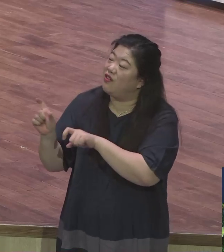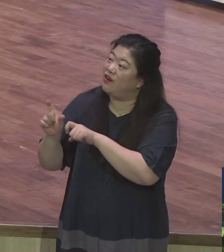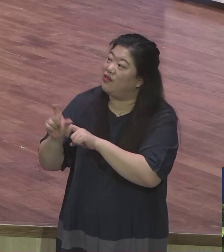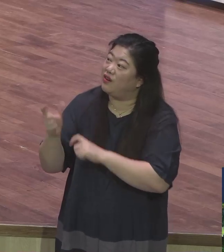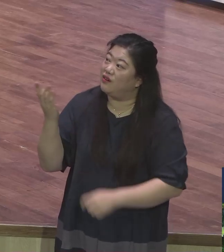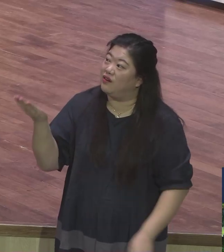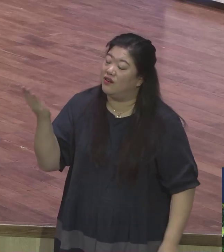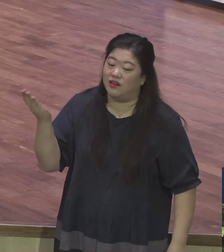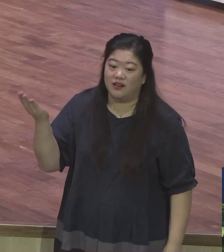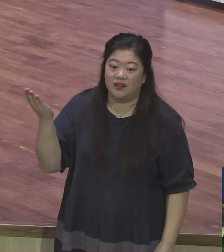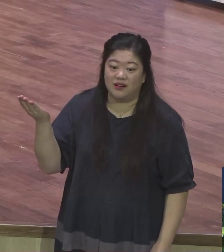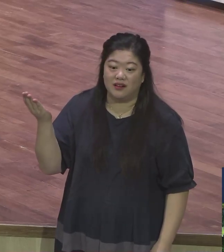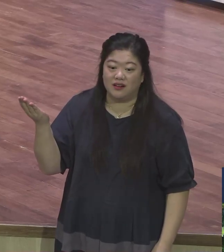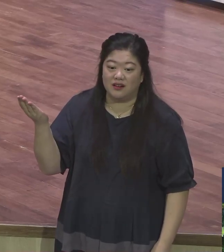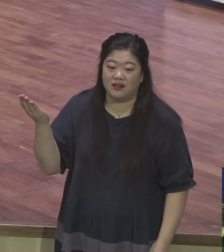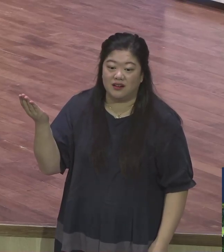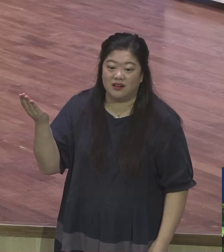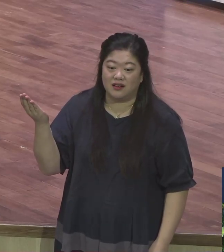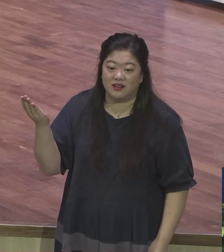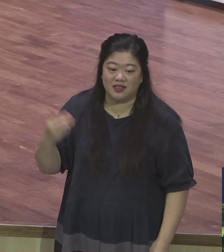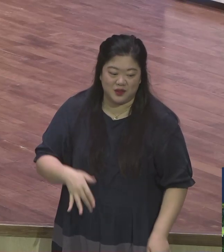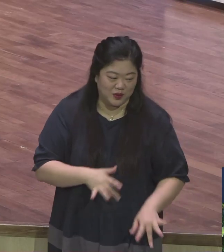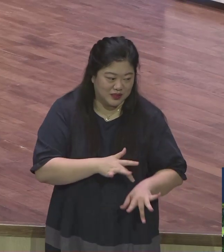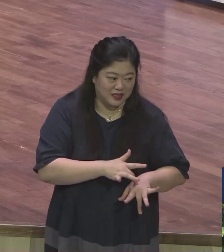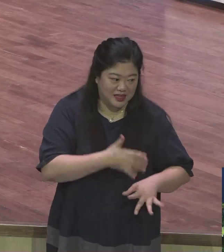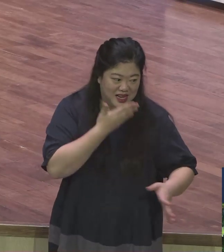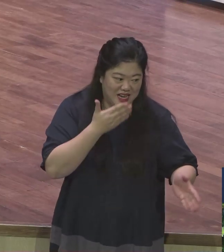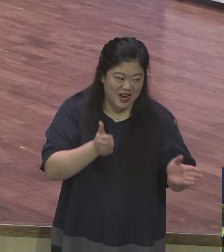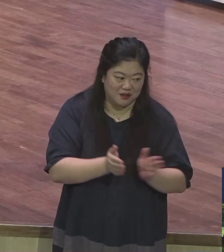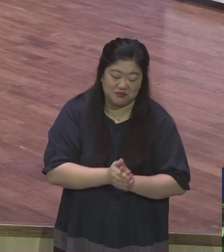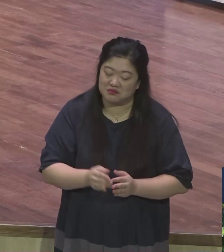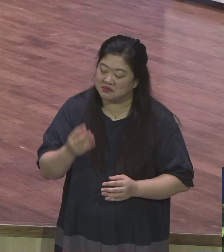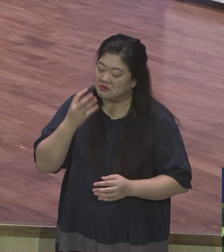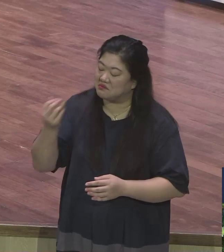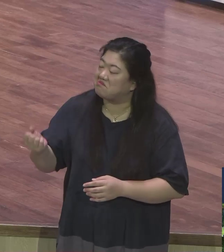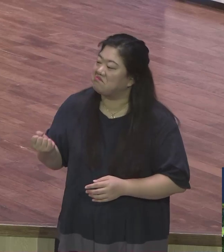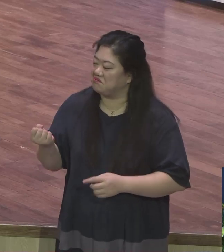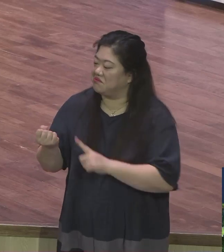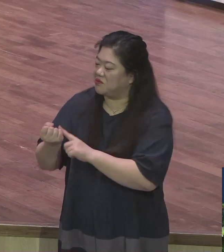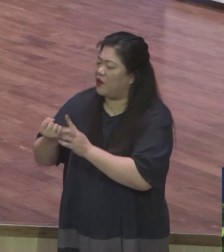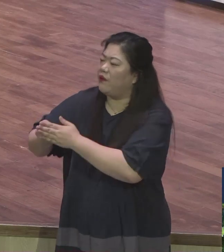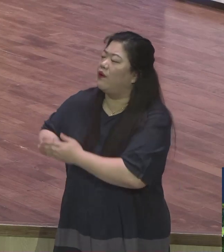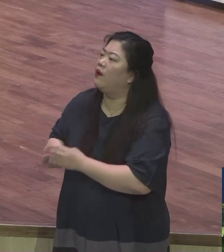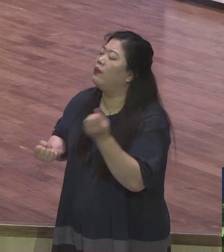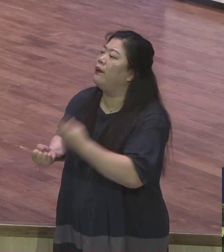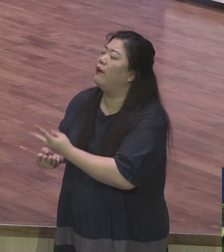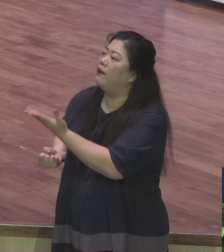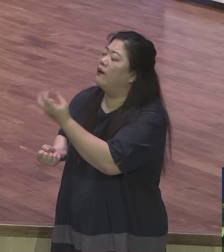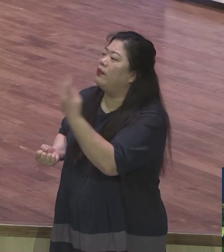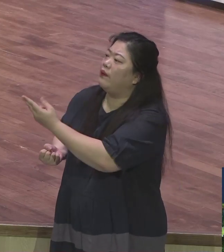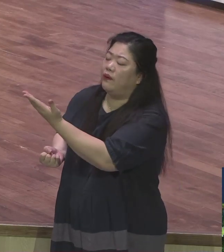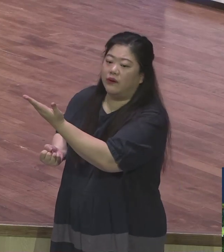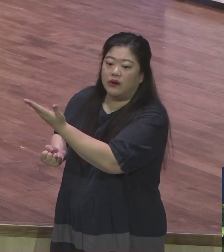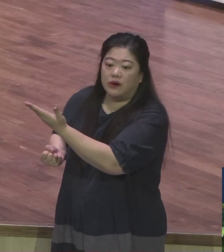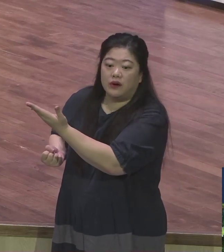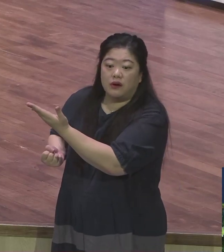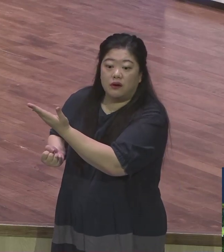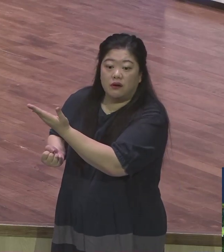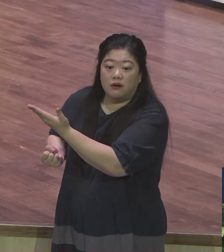속아가지고 하나님과 같이 되려는 그런 교만에 빠져가지고 어떻게 해요? 하나님의